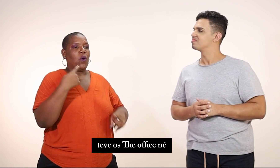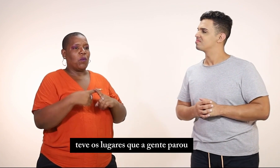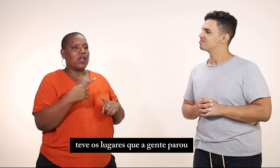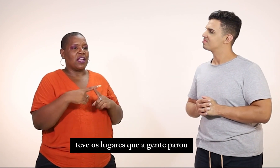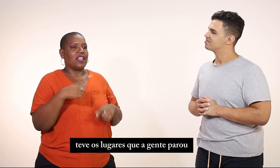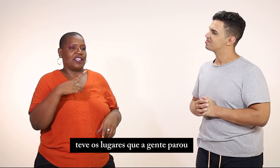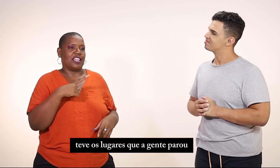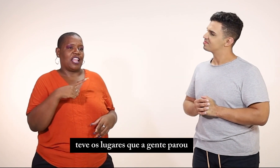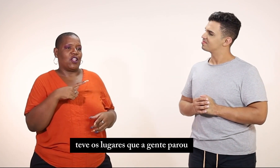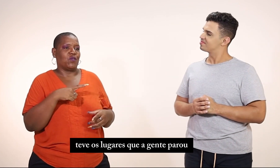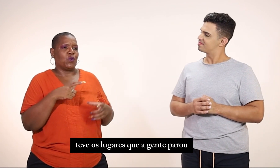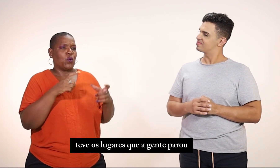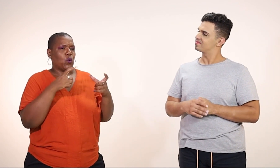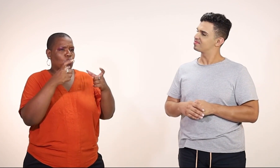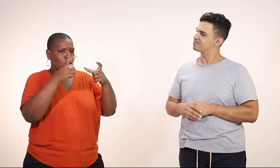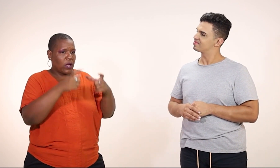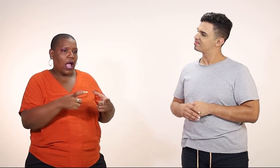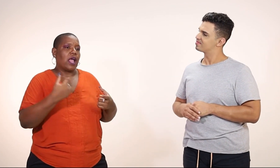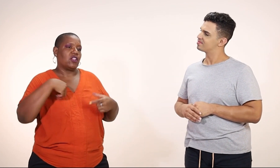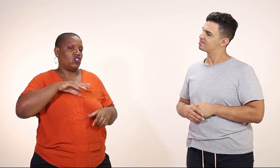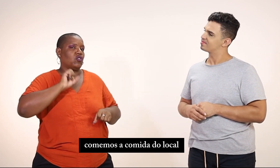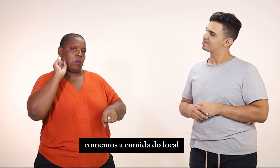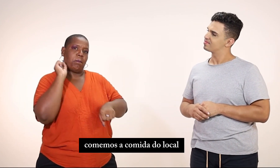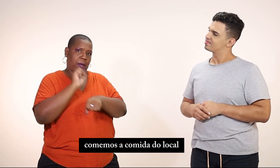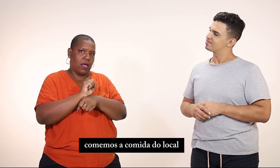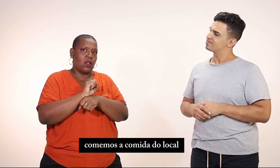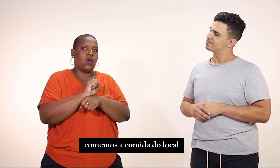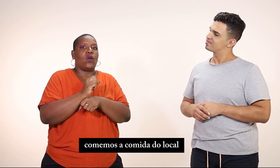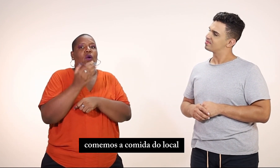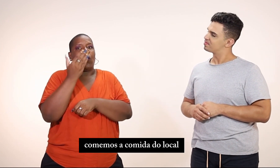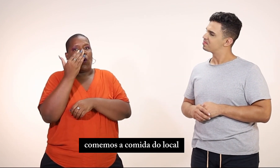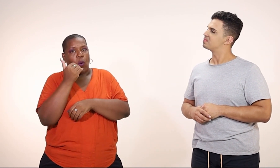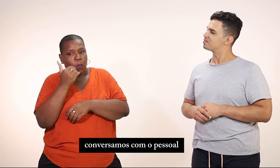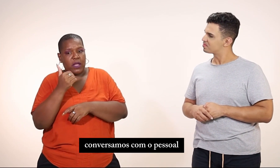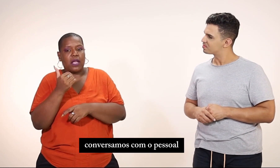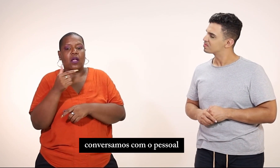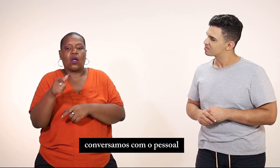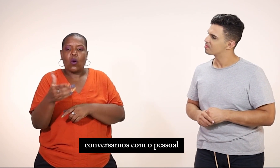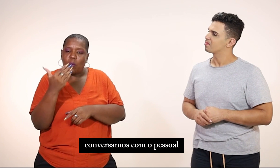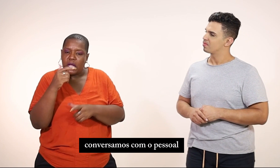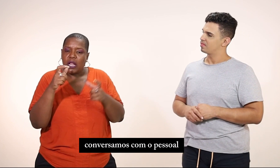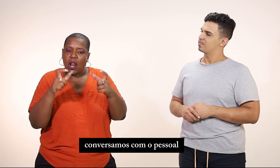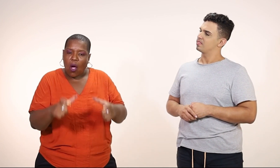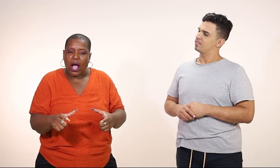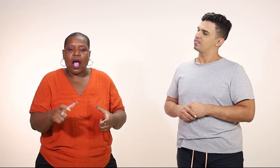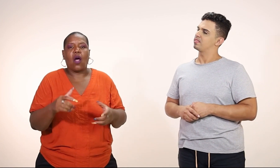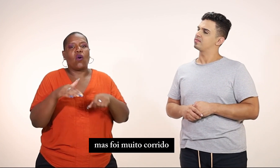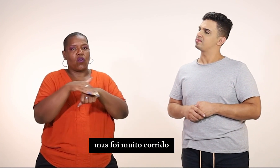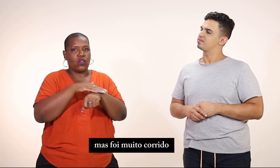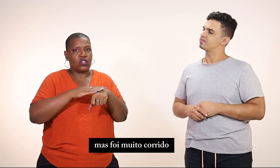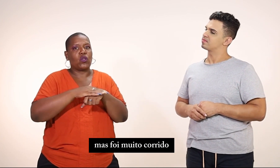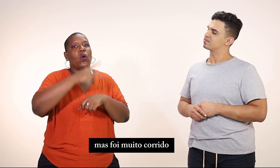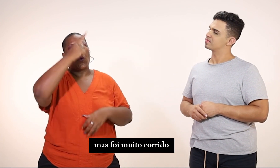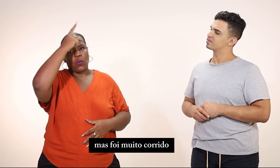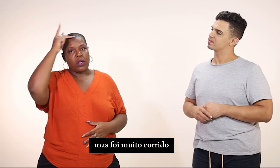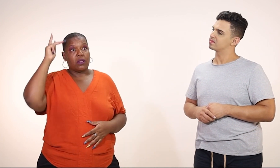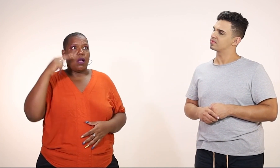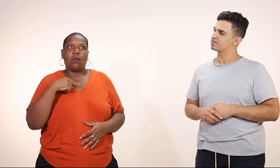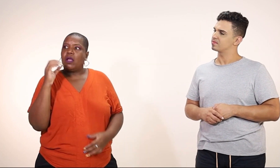Teve os lugares que a gente parou, comemos a comida do local, conversamos com o pessoal, mas foi muito corrido. E